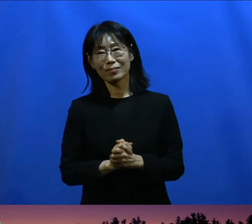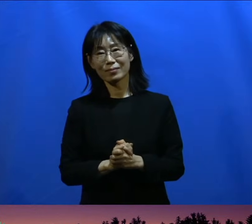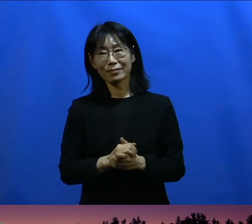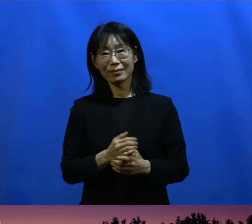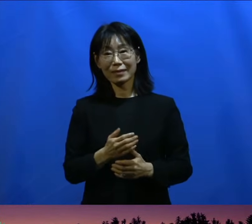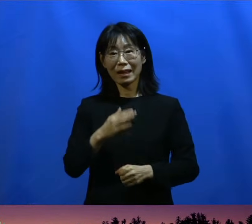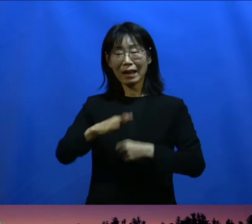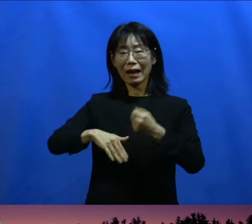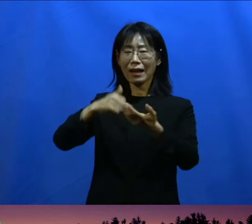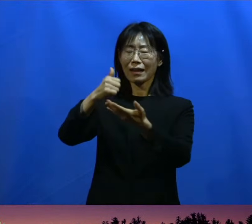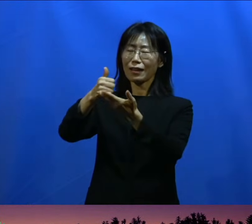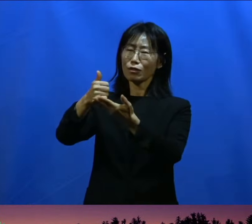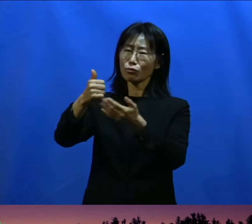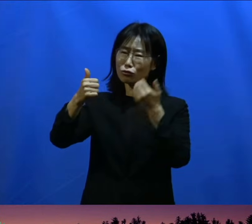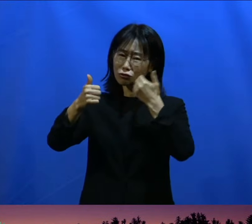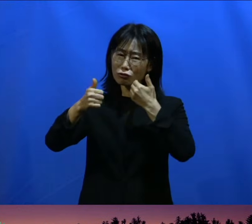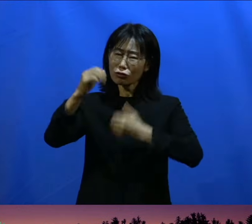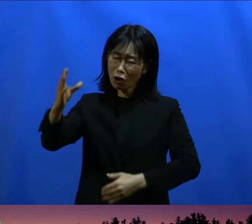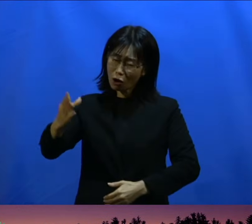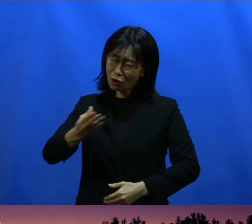여러분, 하나님은 거룩하신 분이세요.